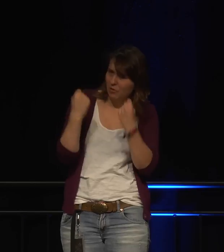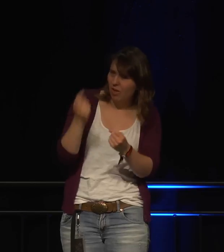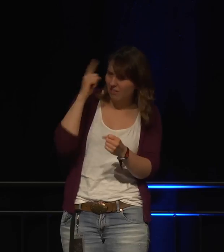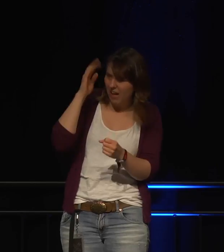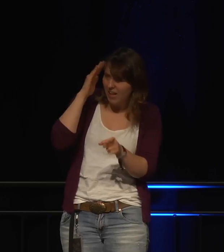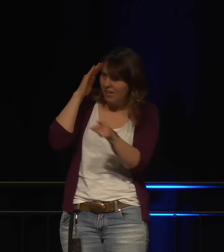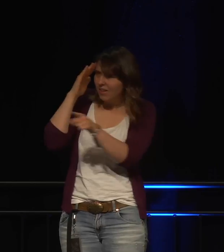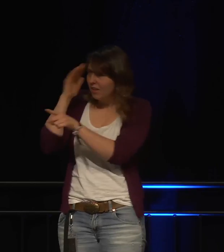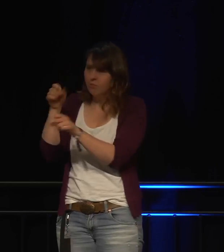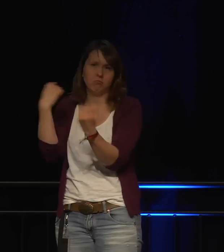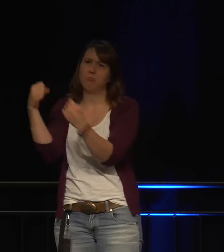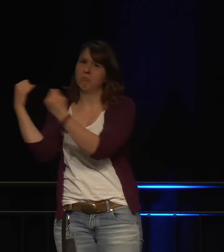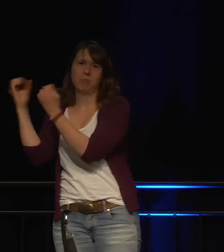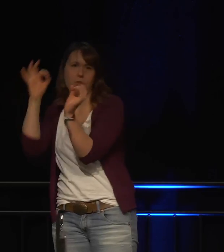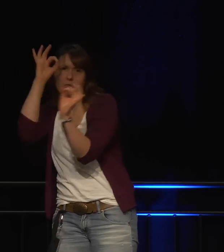Cuando les intervió,